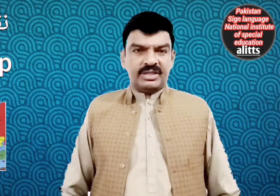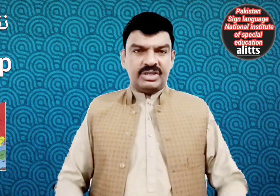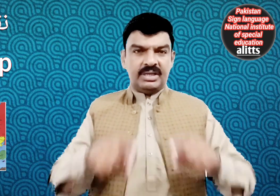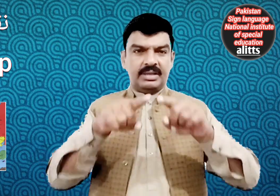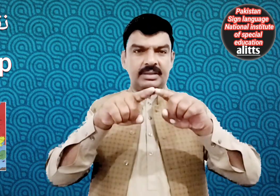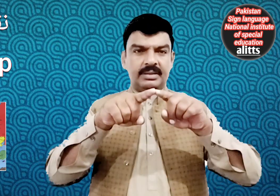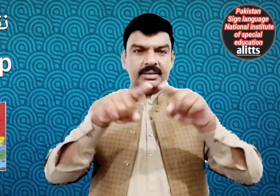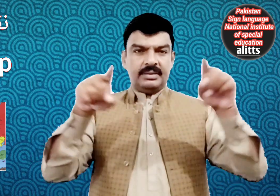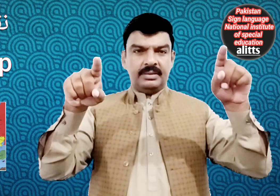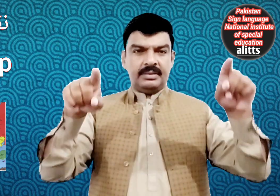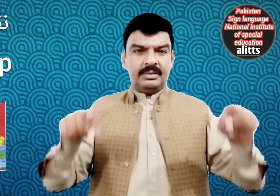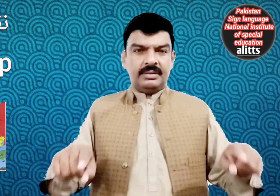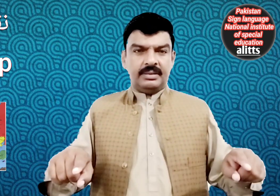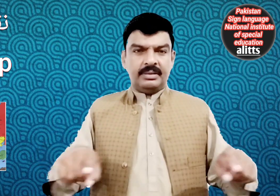नक्शा,